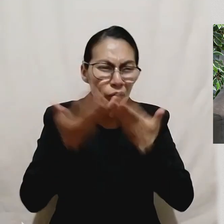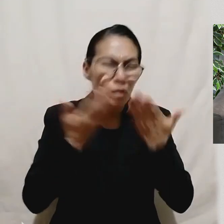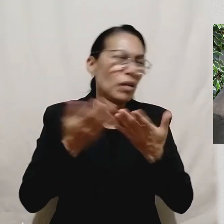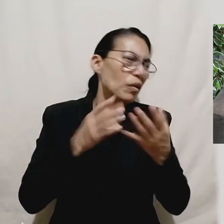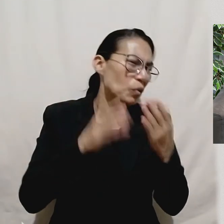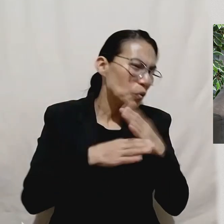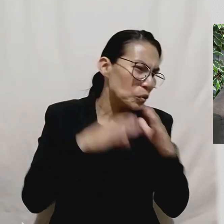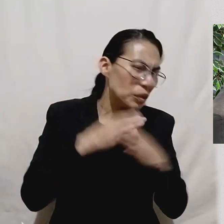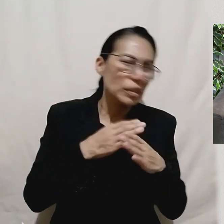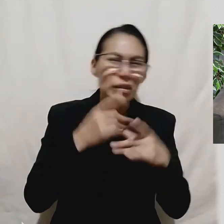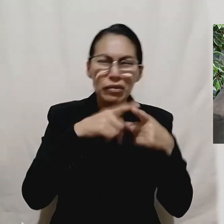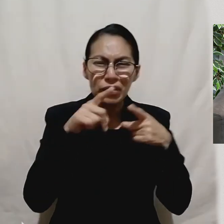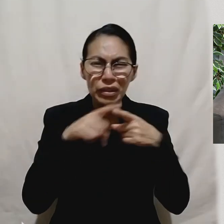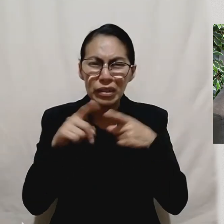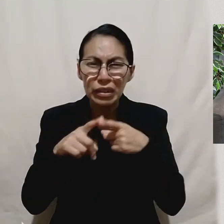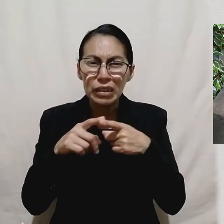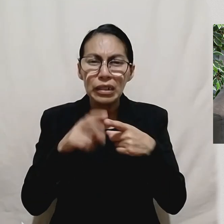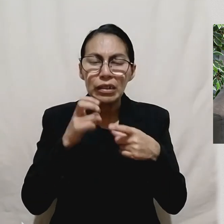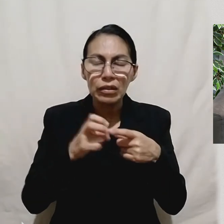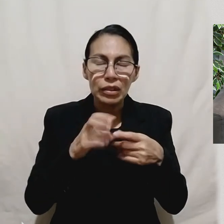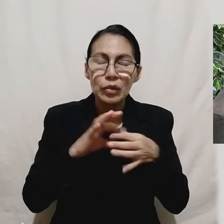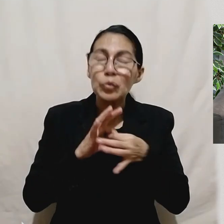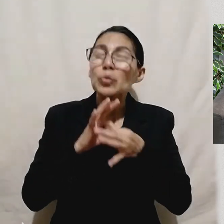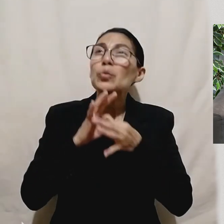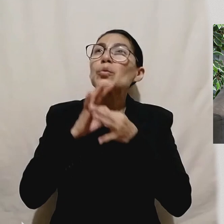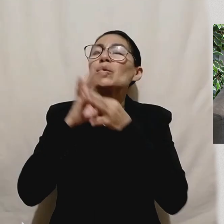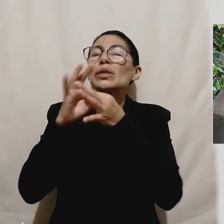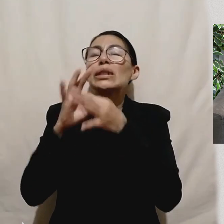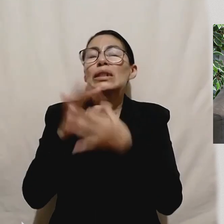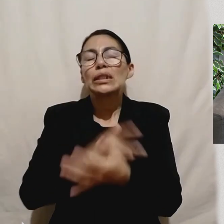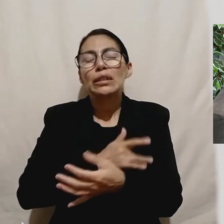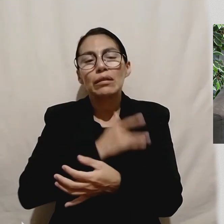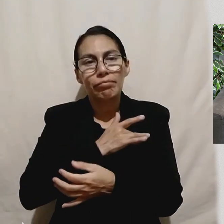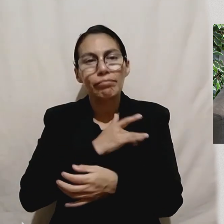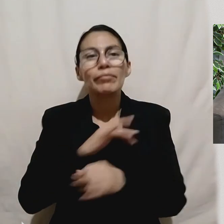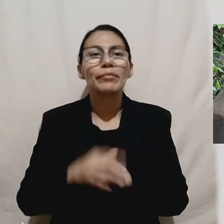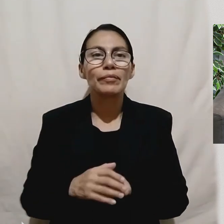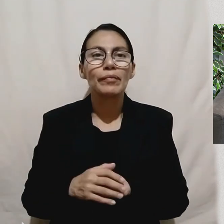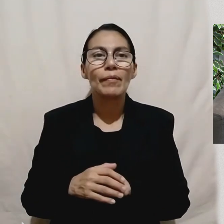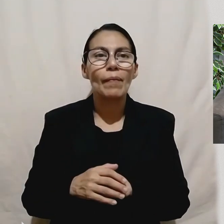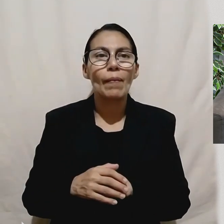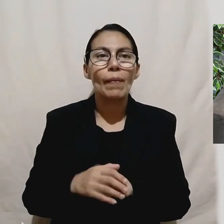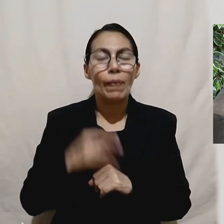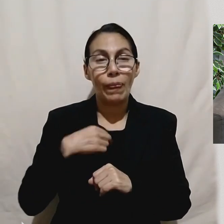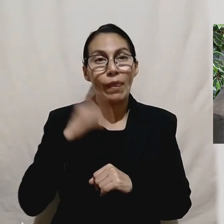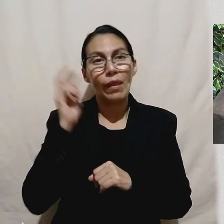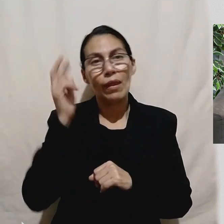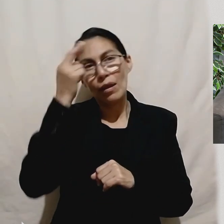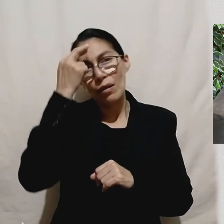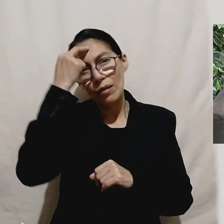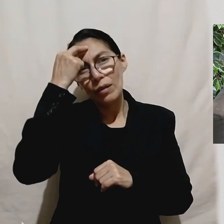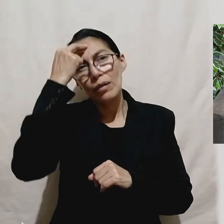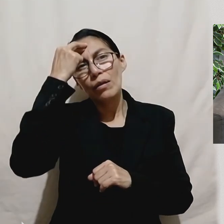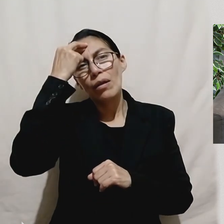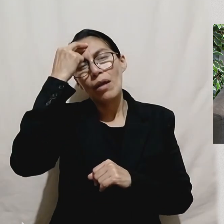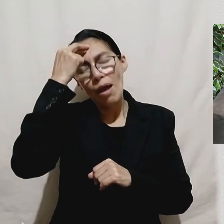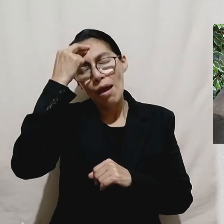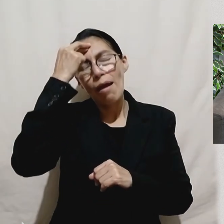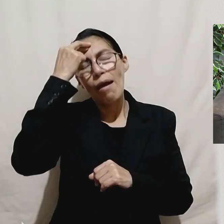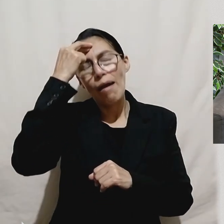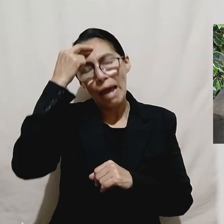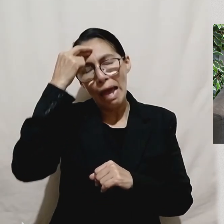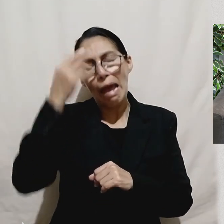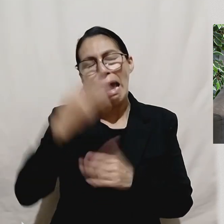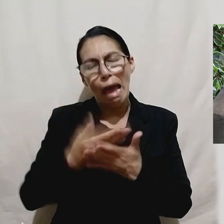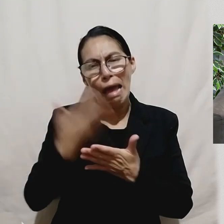escuela con diferentes cosas Entonces se valora mucho ese esos tres días cuando recuerdo valoro mucho de que